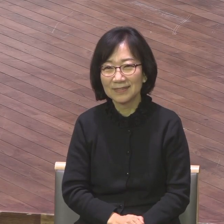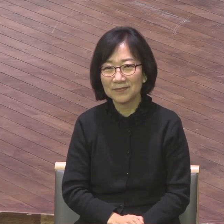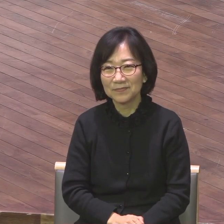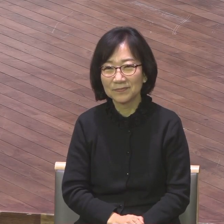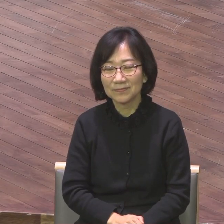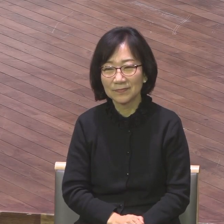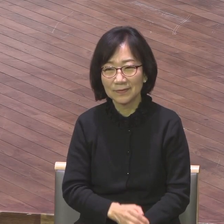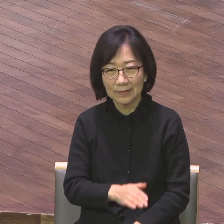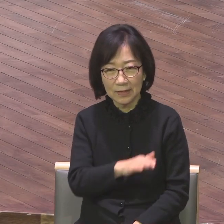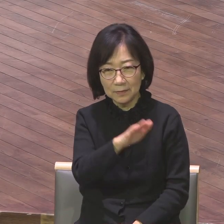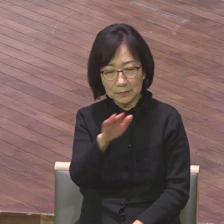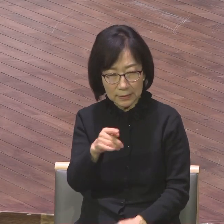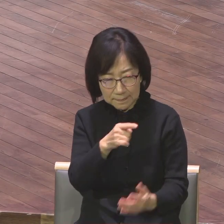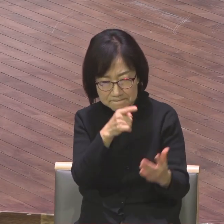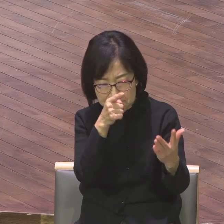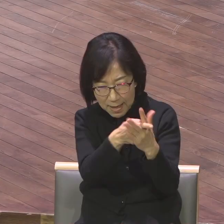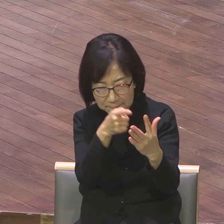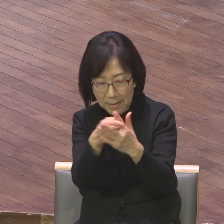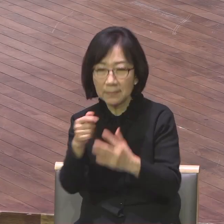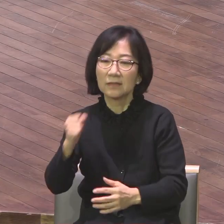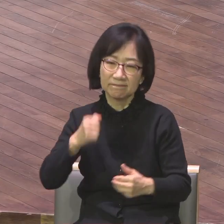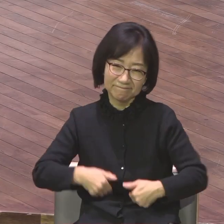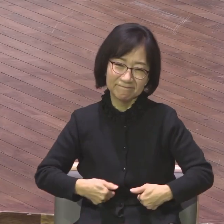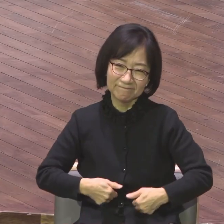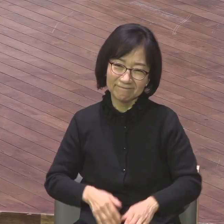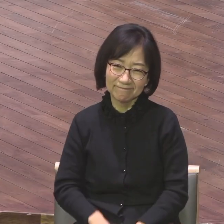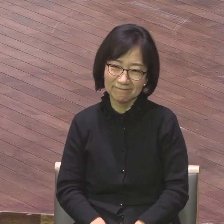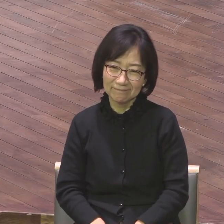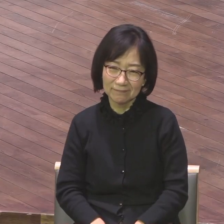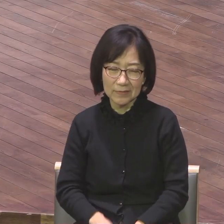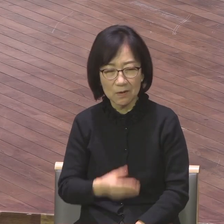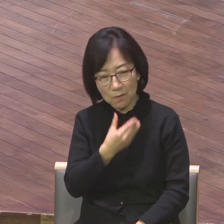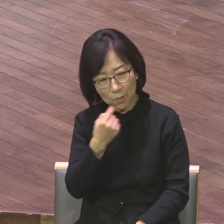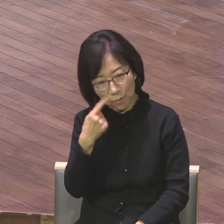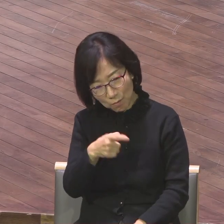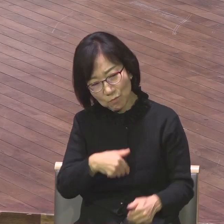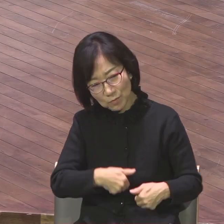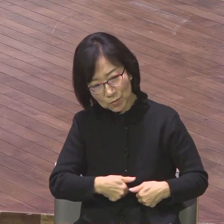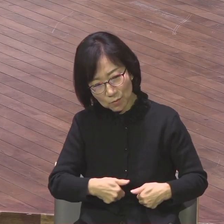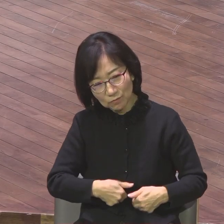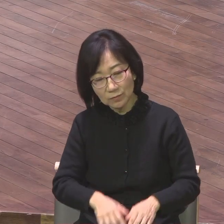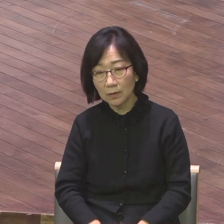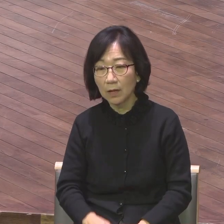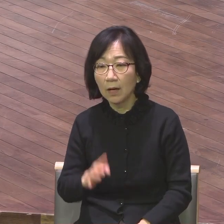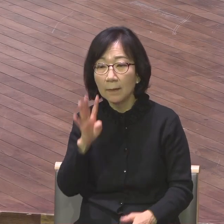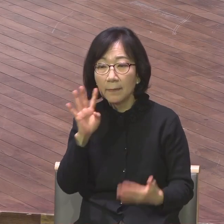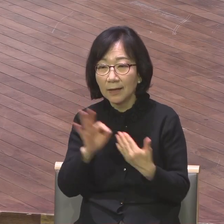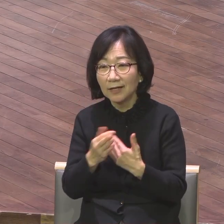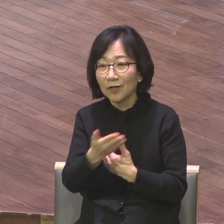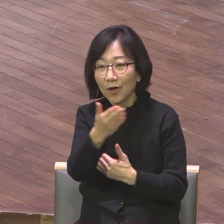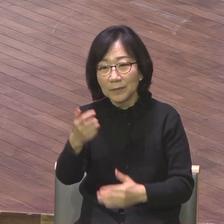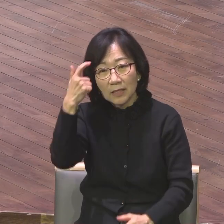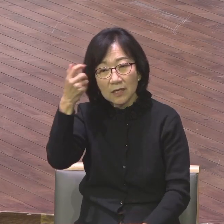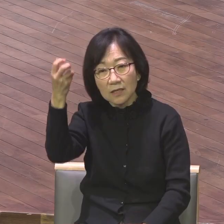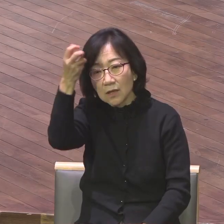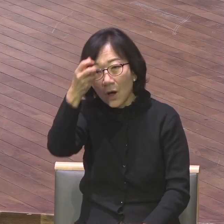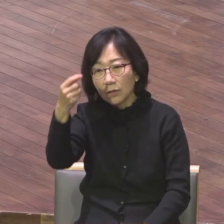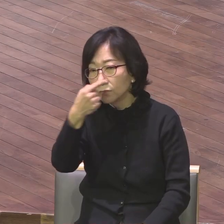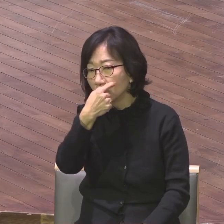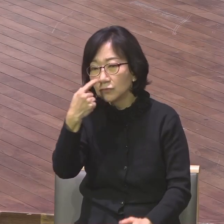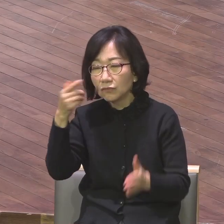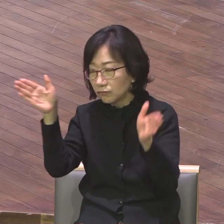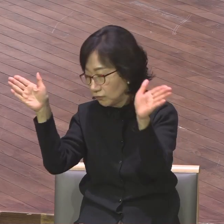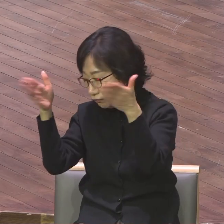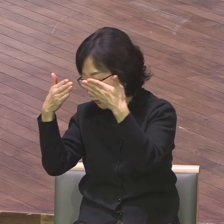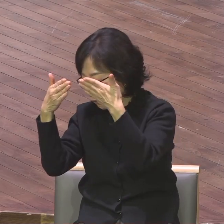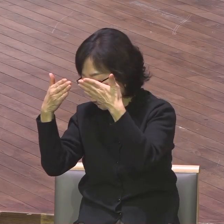보여져야 돼요. 복음 받을 대상이 보여져야 돼. 여러분 눈이 어두우면 딴 생각에 잡혀 있으면 안